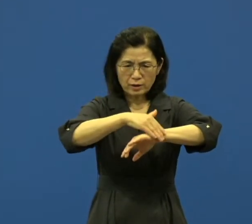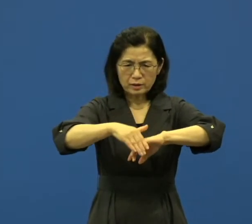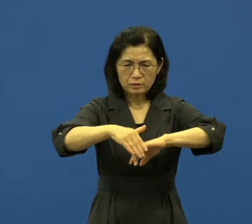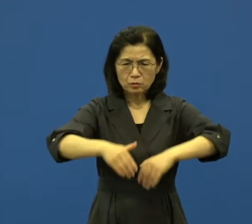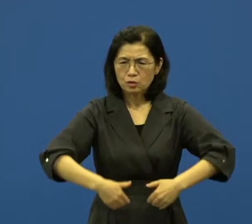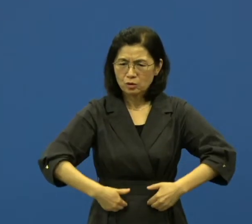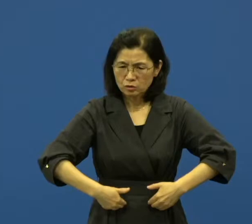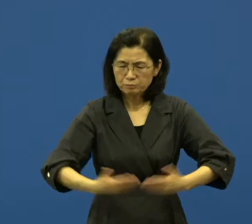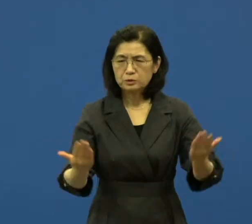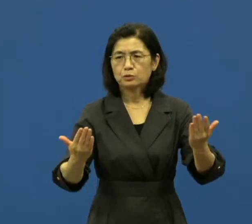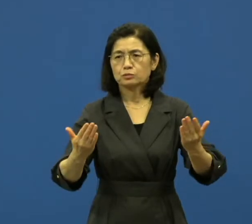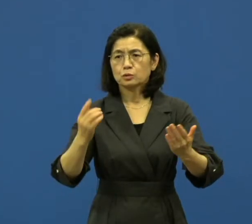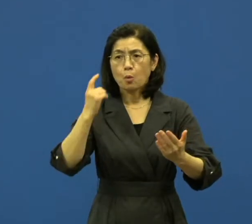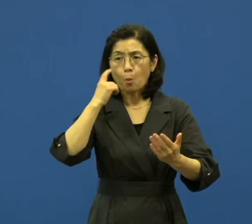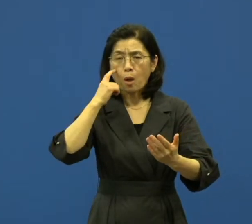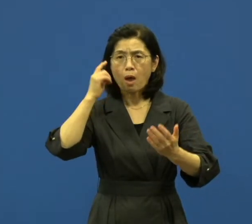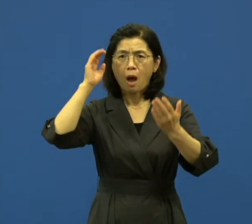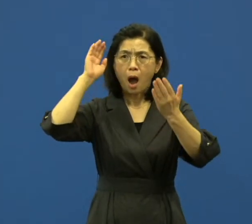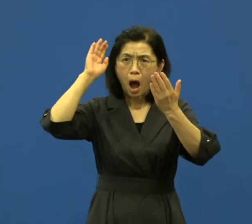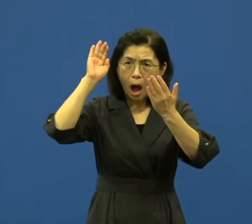수도 있다는 얘기죠.